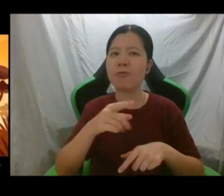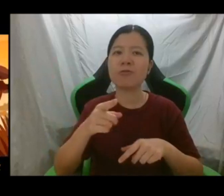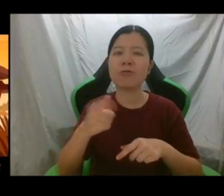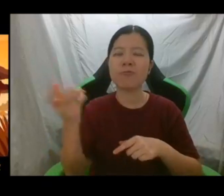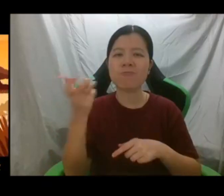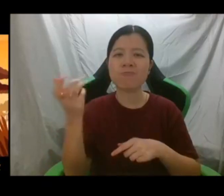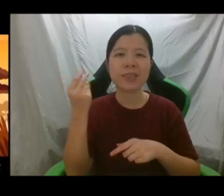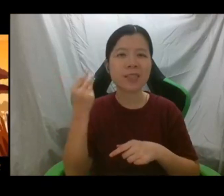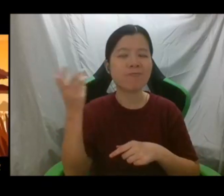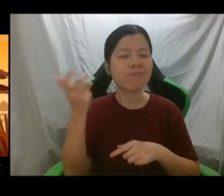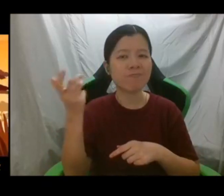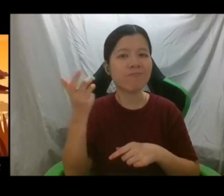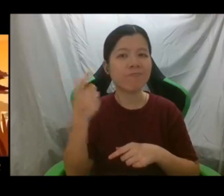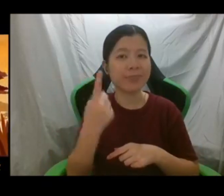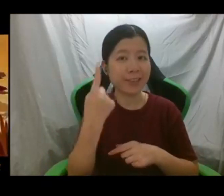啦。